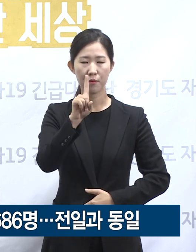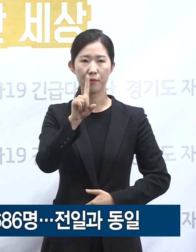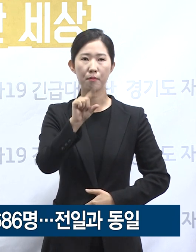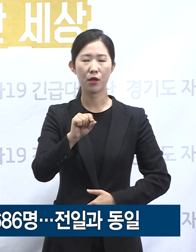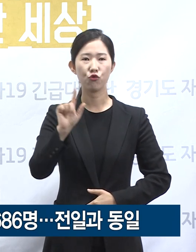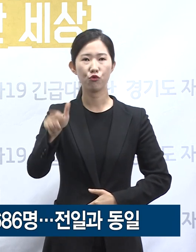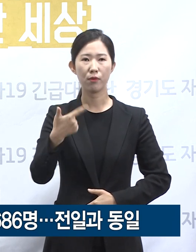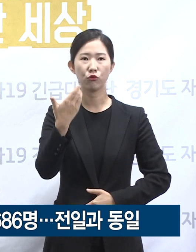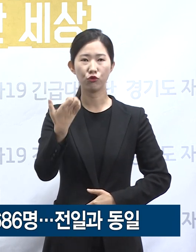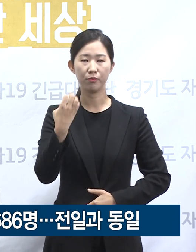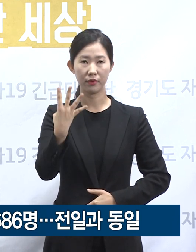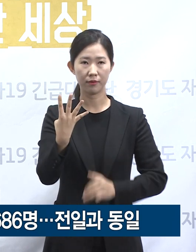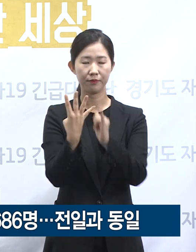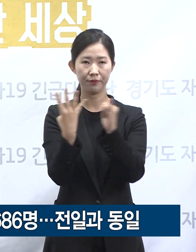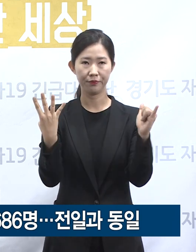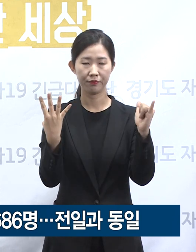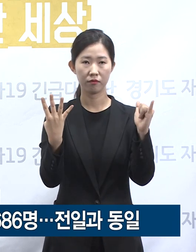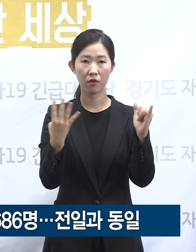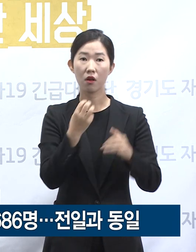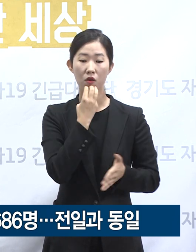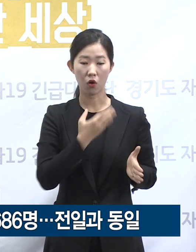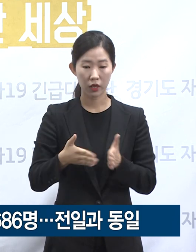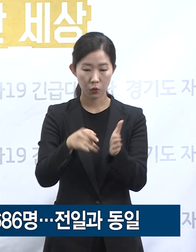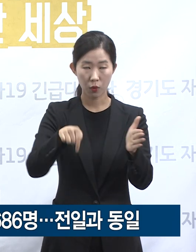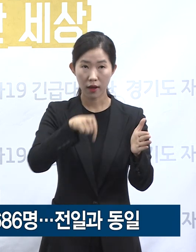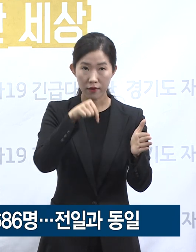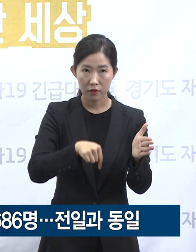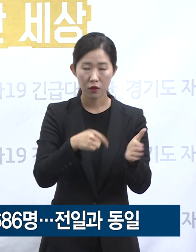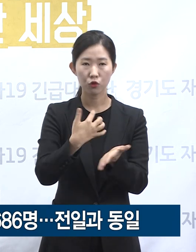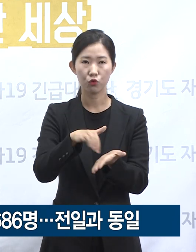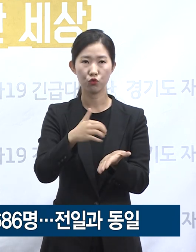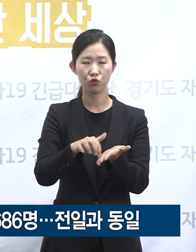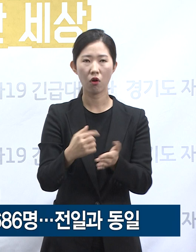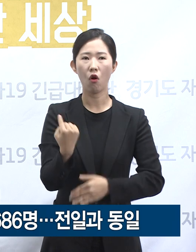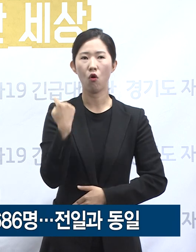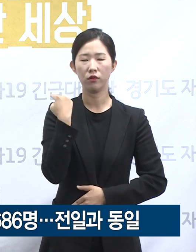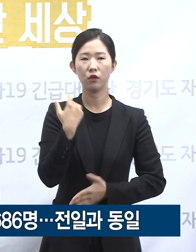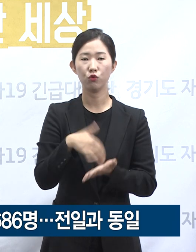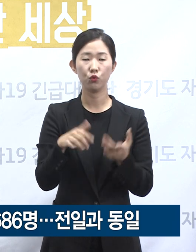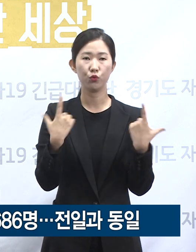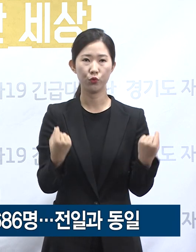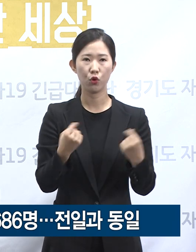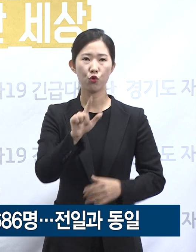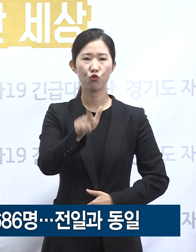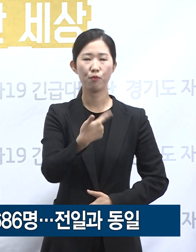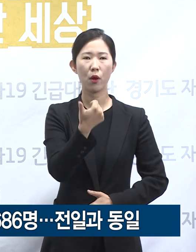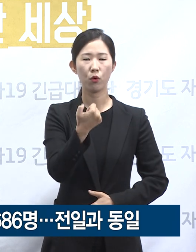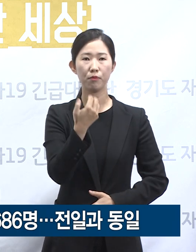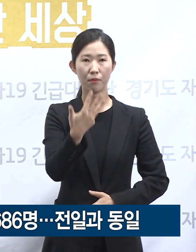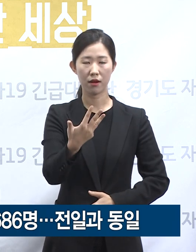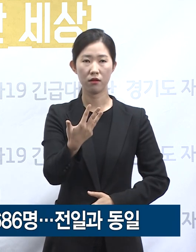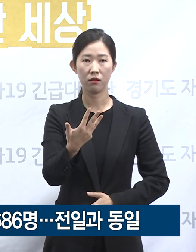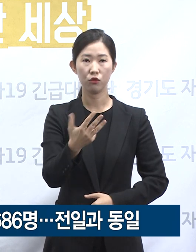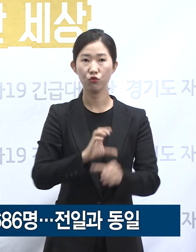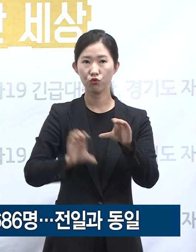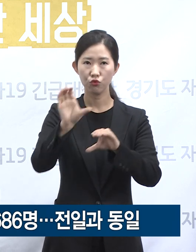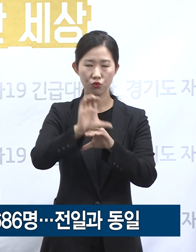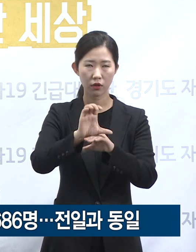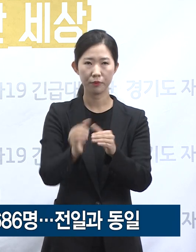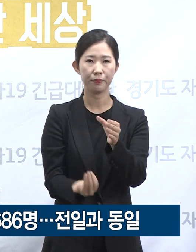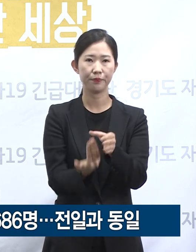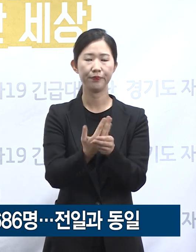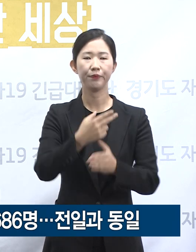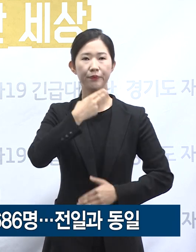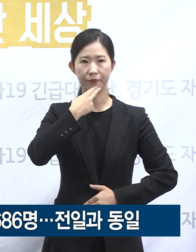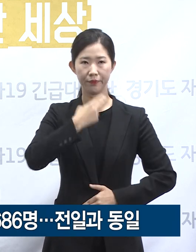1,694명이며 경기도에서 발생한 코로나19 확진자 수는 어제와 동일한 총 658명으로 추가 확진자는 발생하지